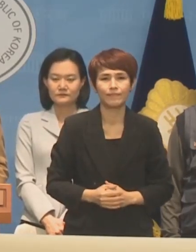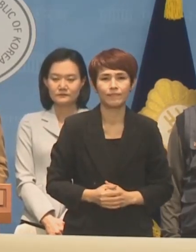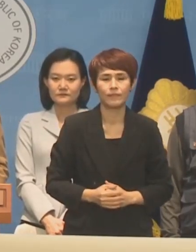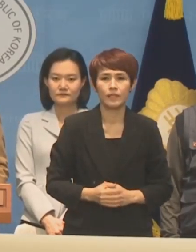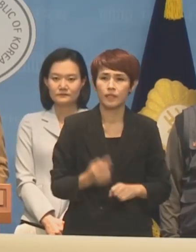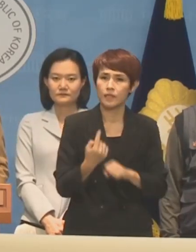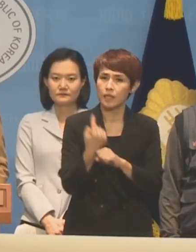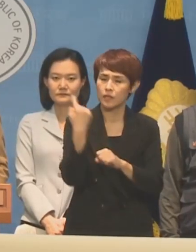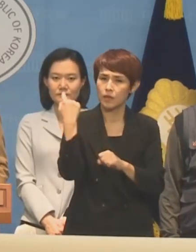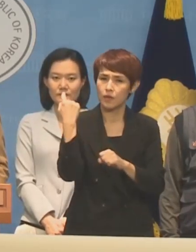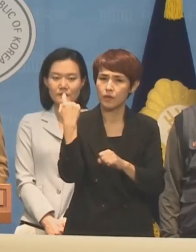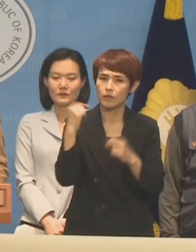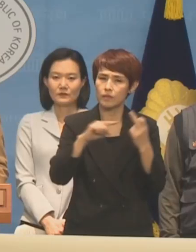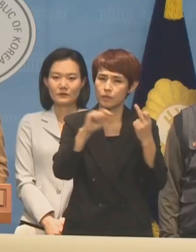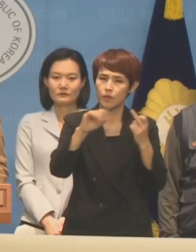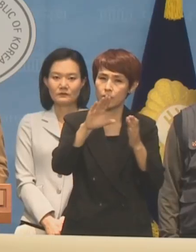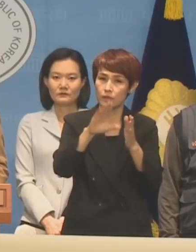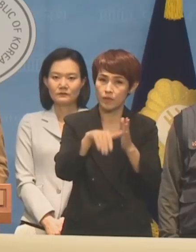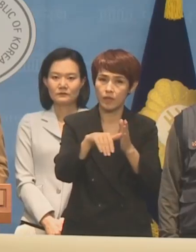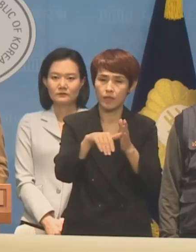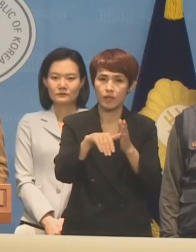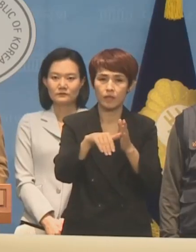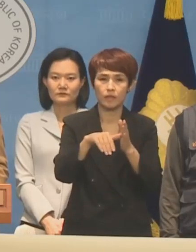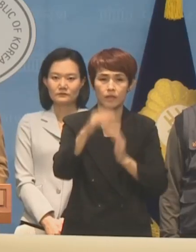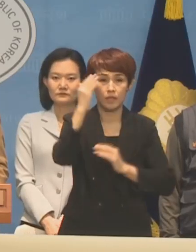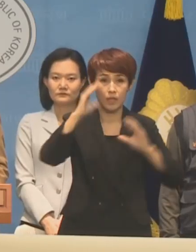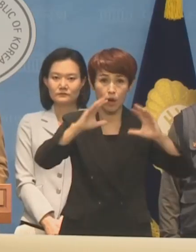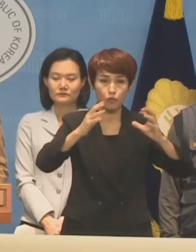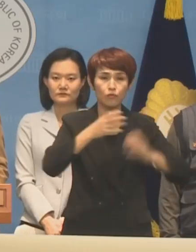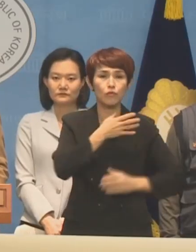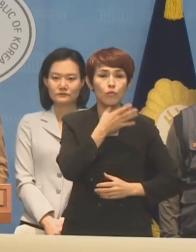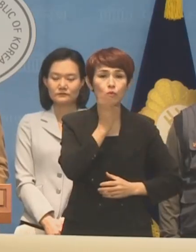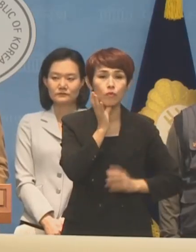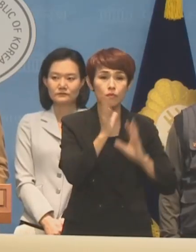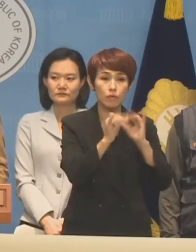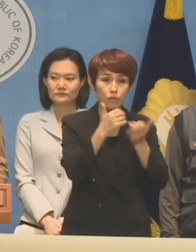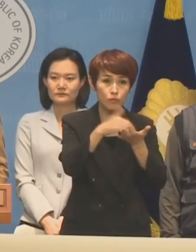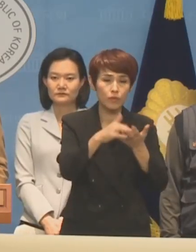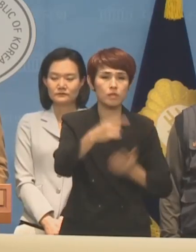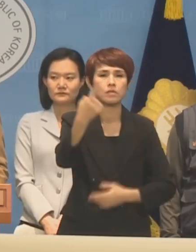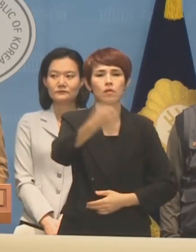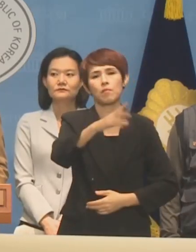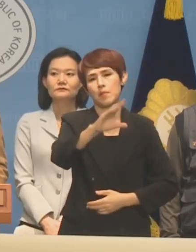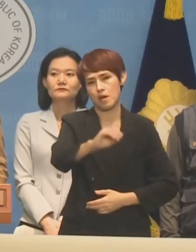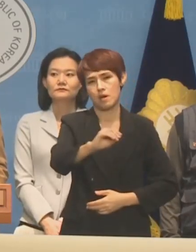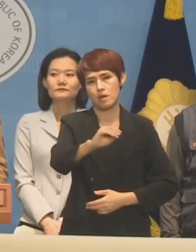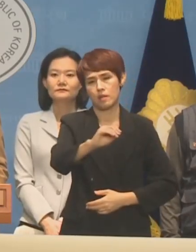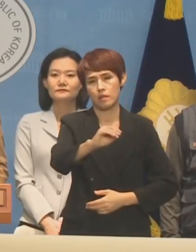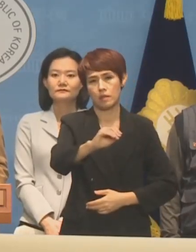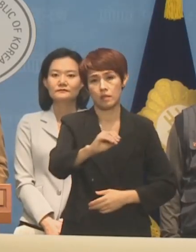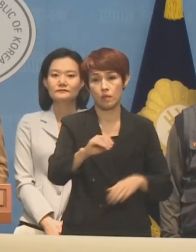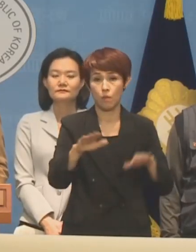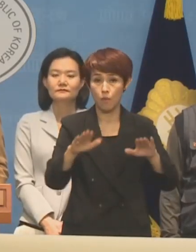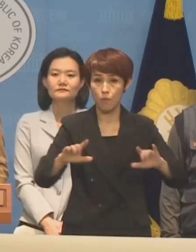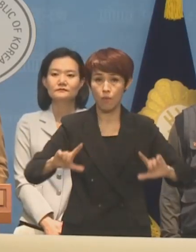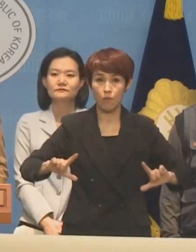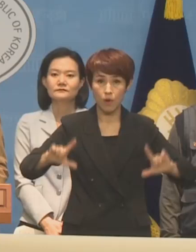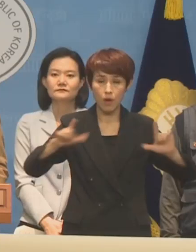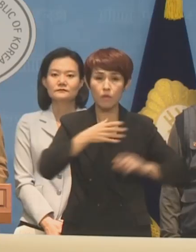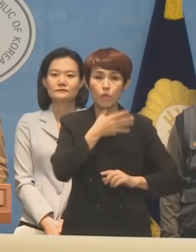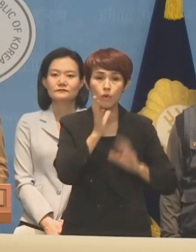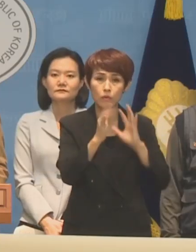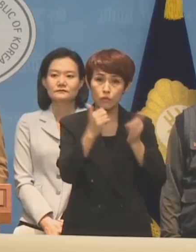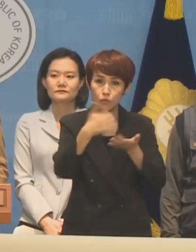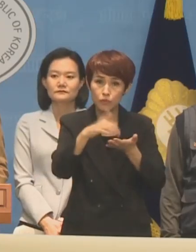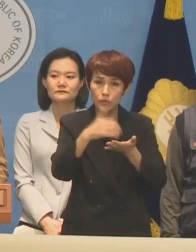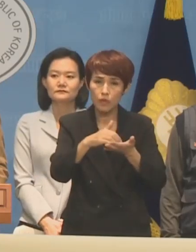작년 말 우리나라는 노인 인구 1000만 시대를 열었습니다. 올해는 노인 인구가